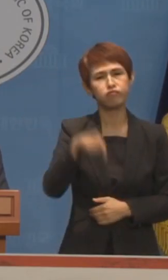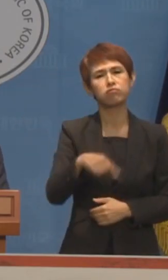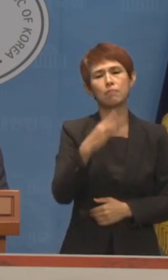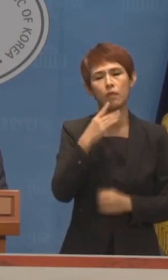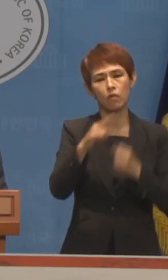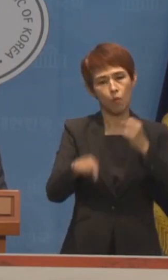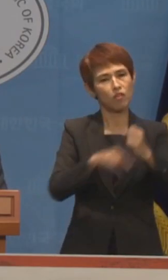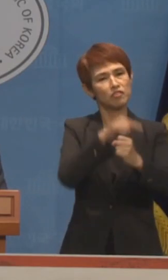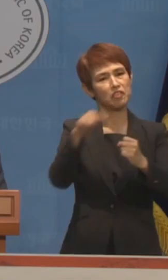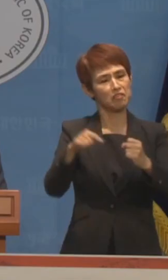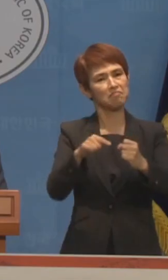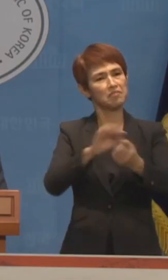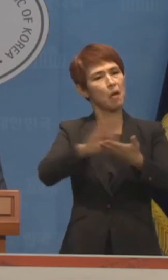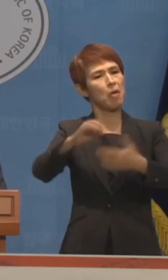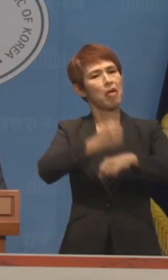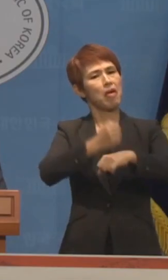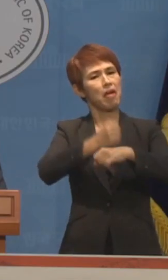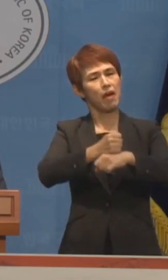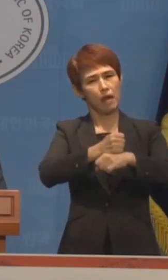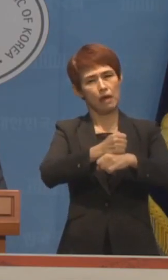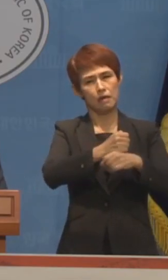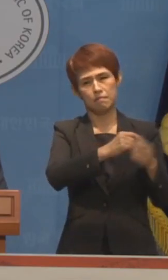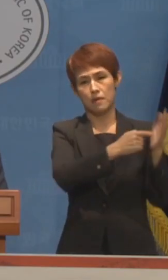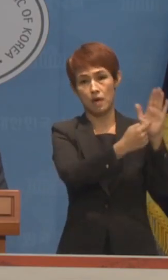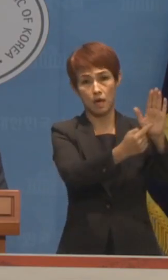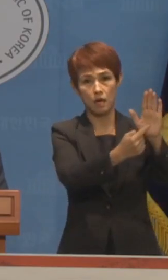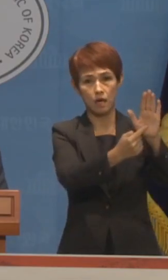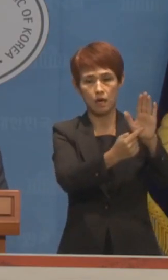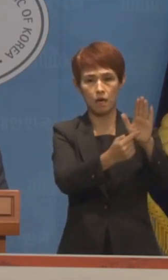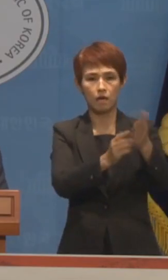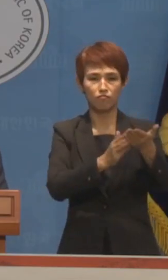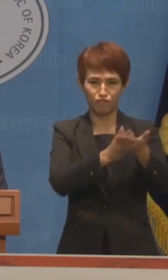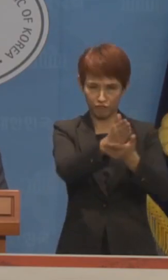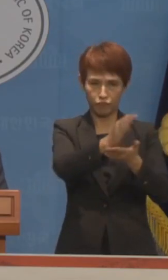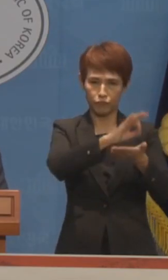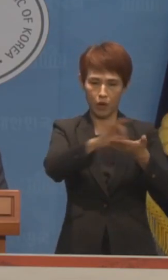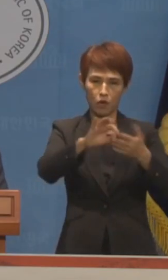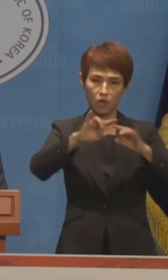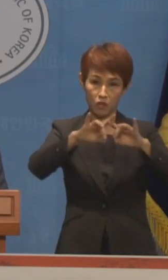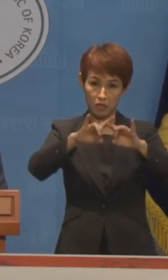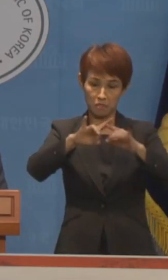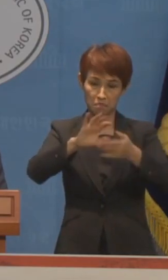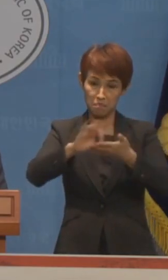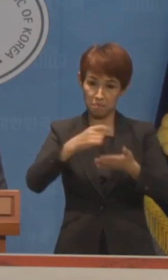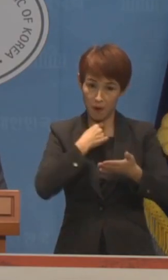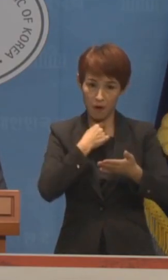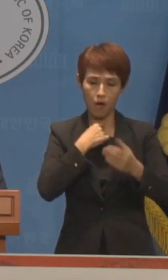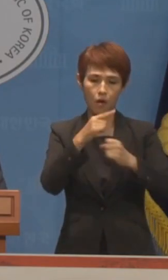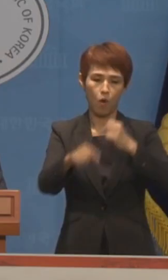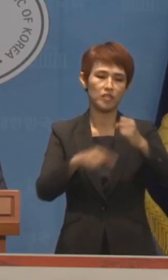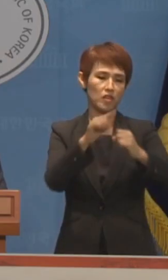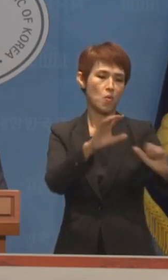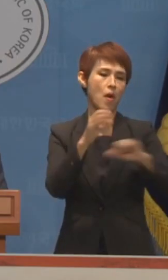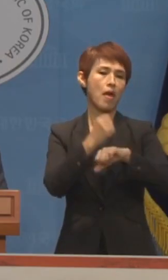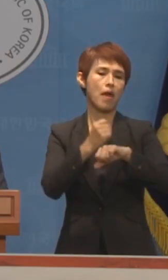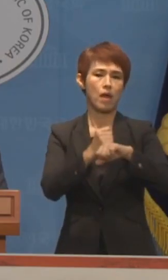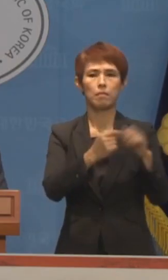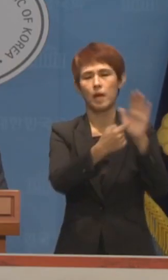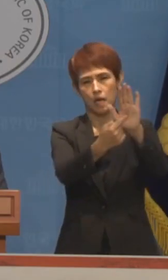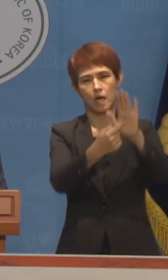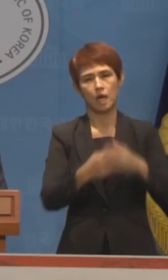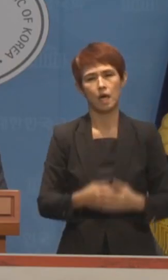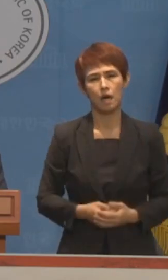원전 공화국으로 가겠다고 하면서 주 에너지원으로 원전을 삼겠다고 합니다. 이 문제를 바로잡지